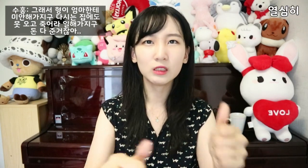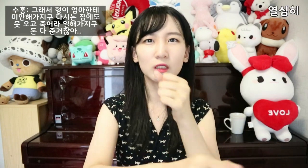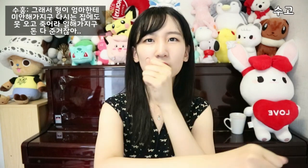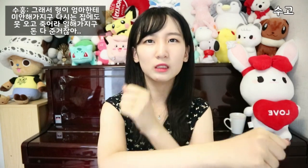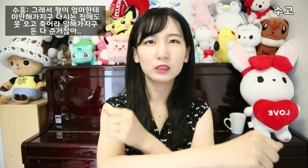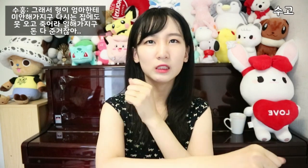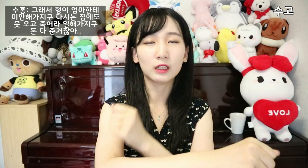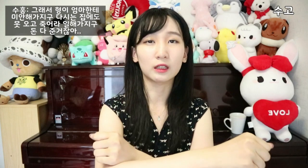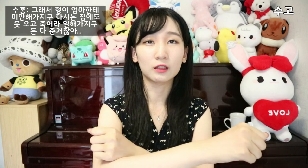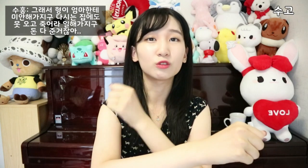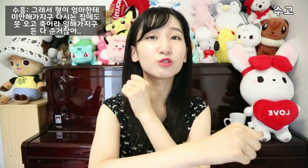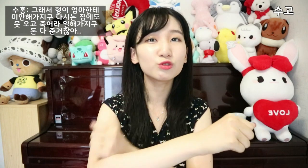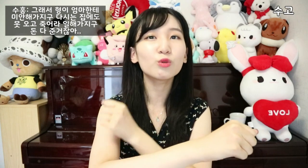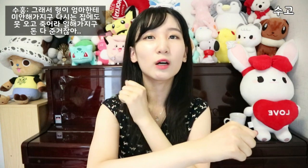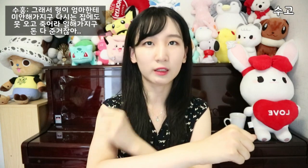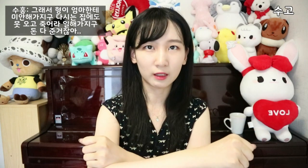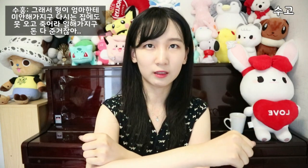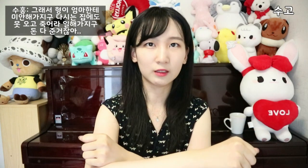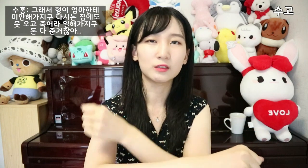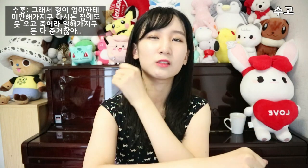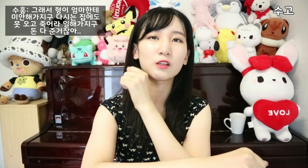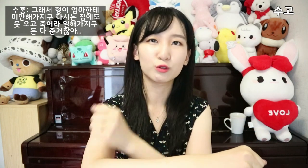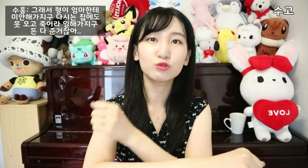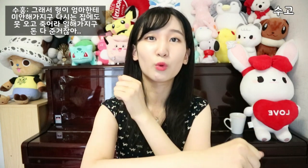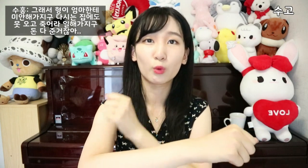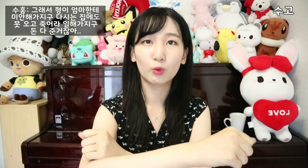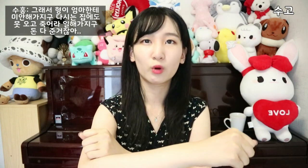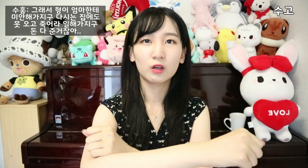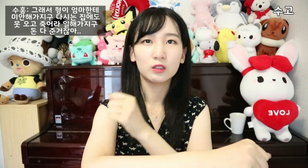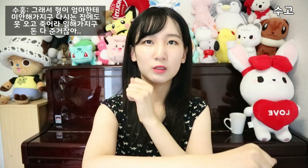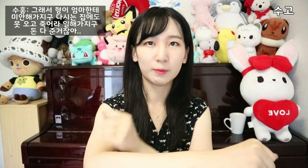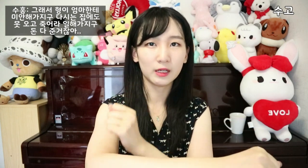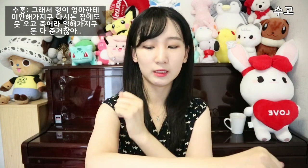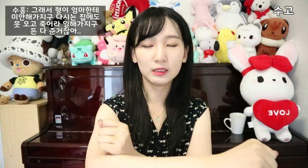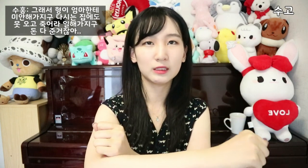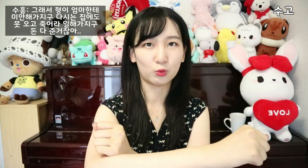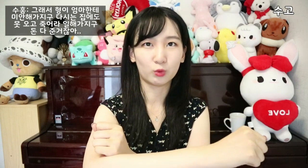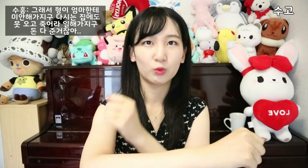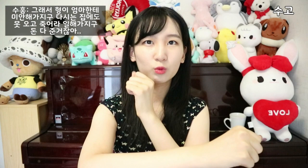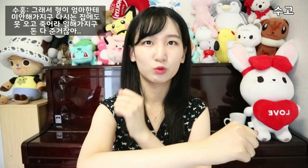열심히 일하다. 이건 수고하다 라는 뜻이에요. 수고. 이 팔 끝쪽.